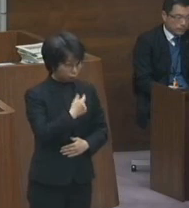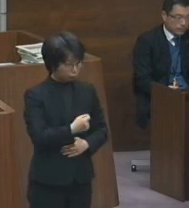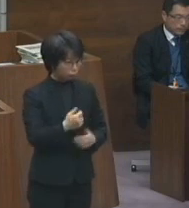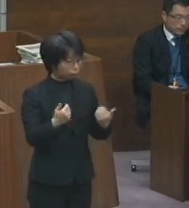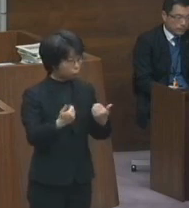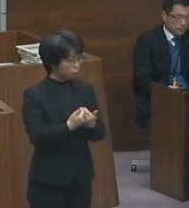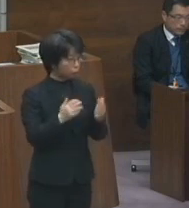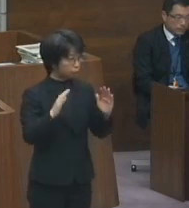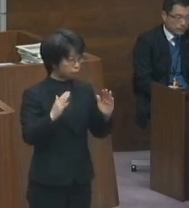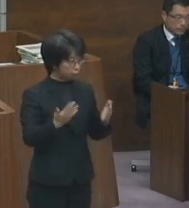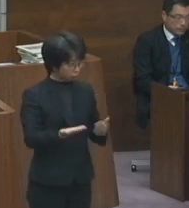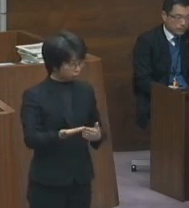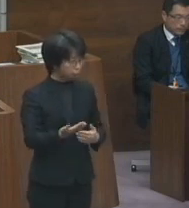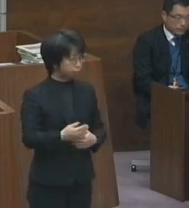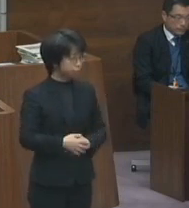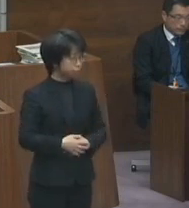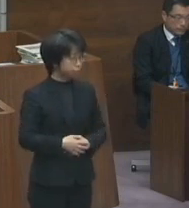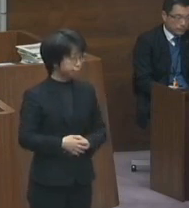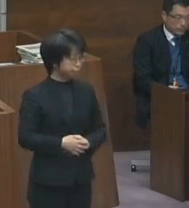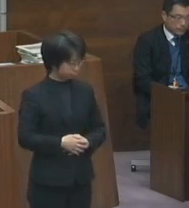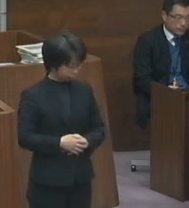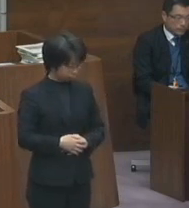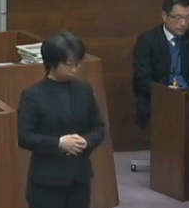にご異議ございませんか。